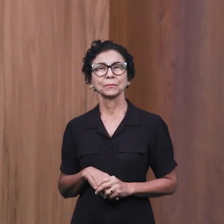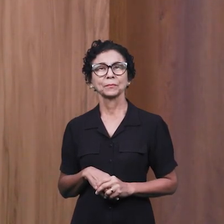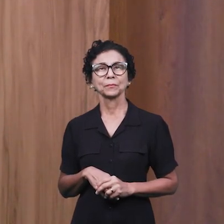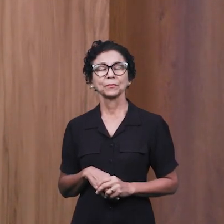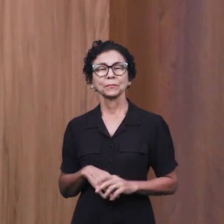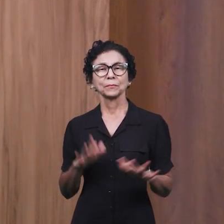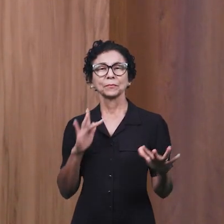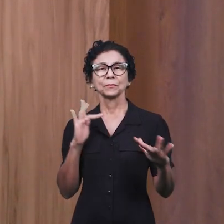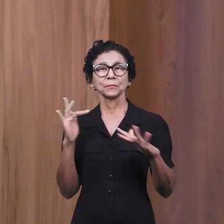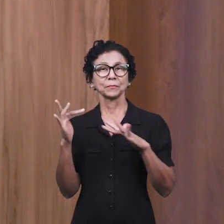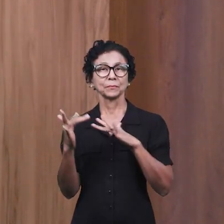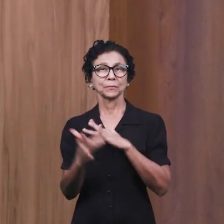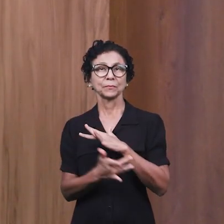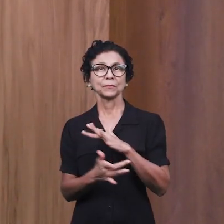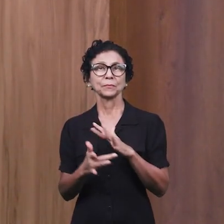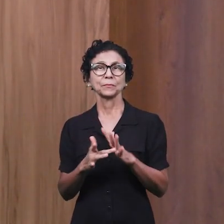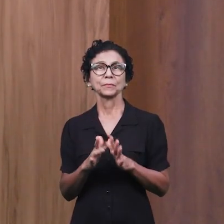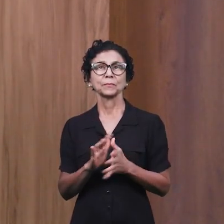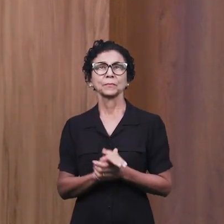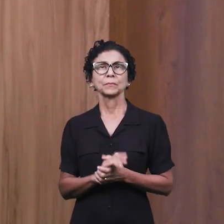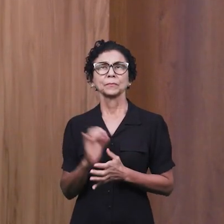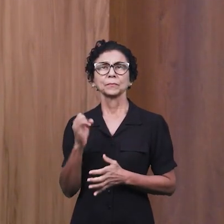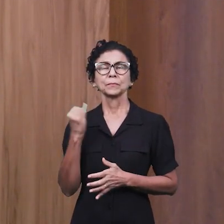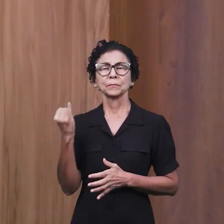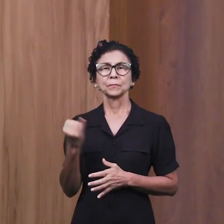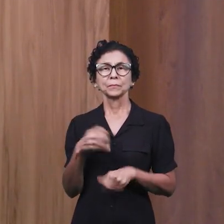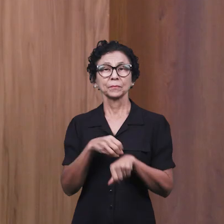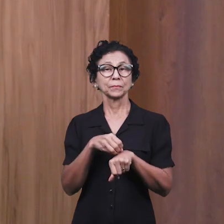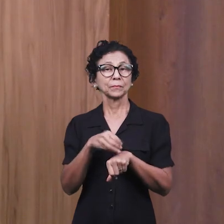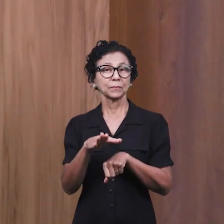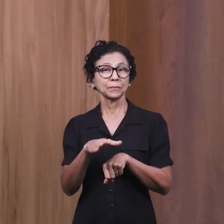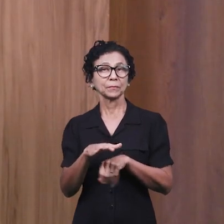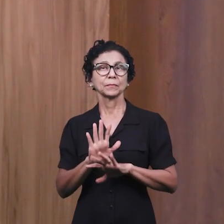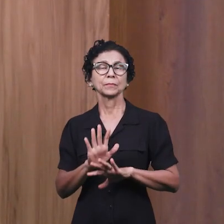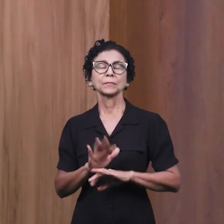nas redes sociais. Importante, mais uma dica,